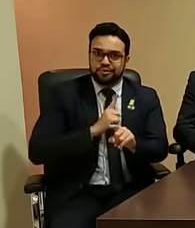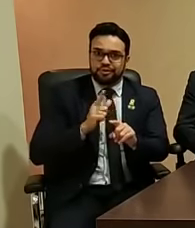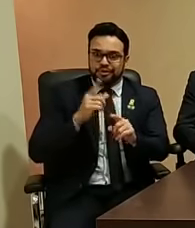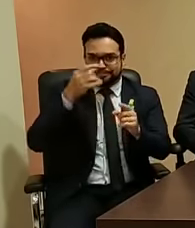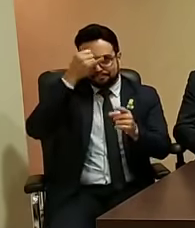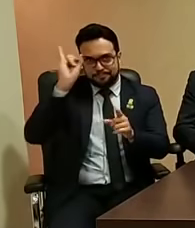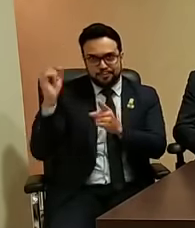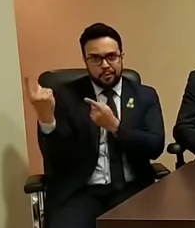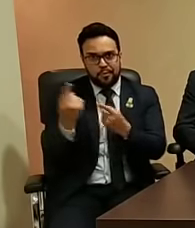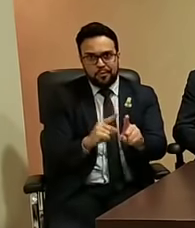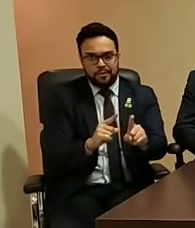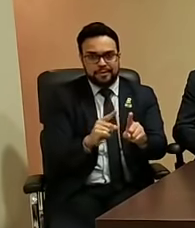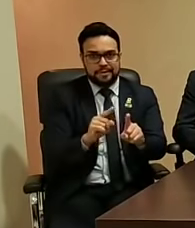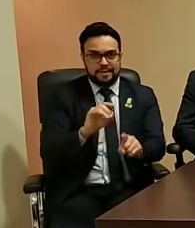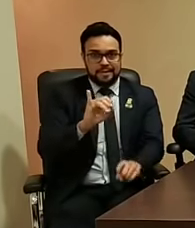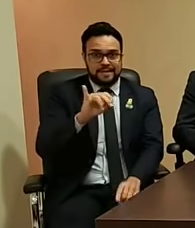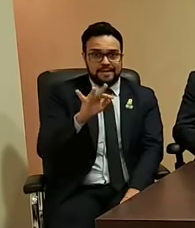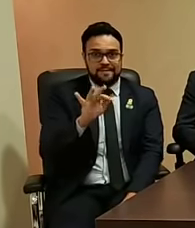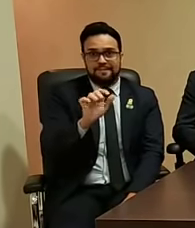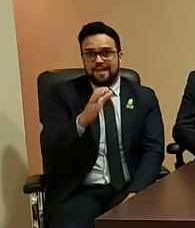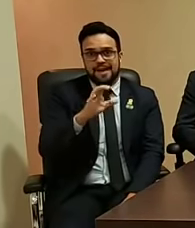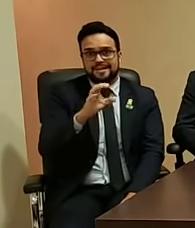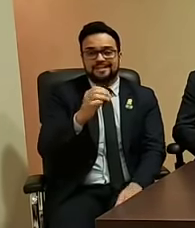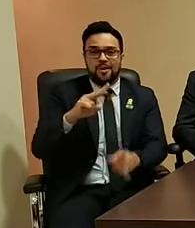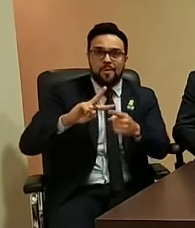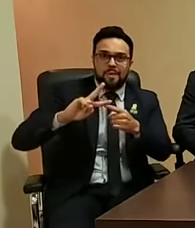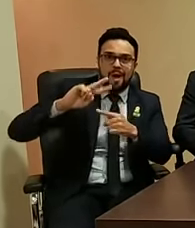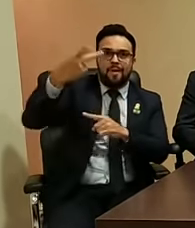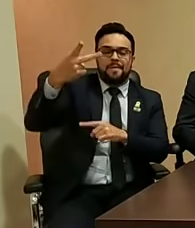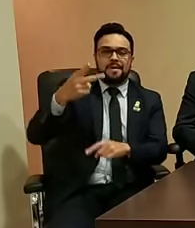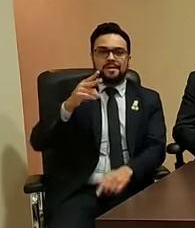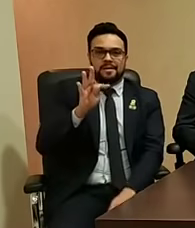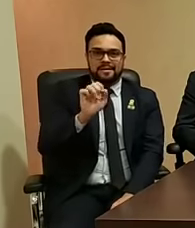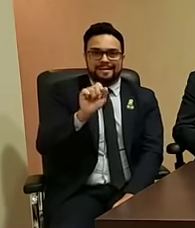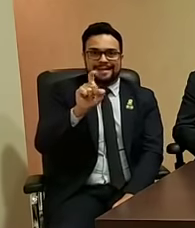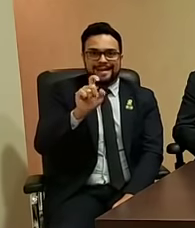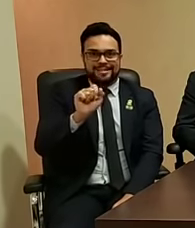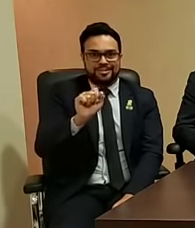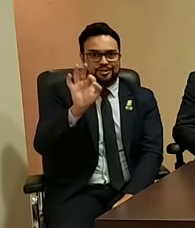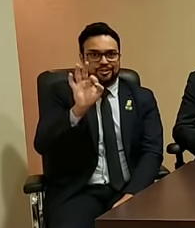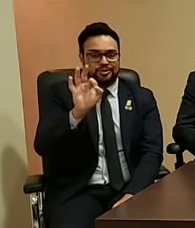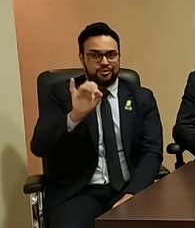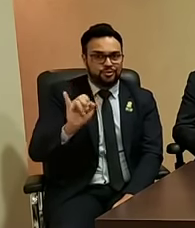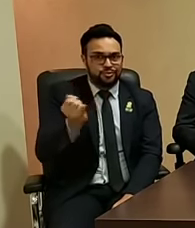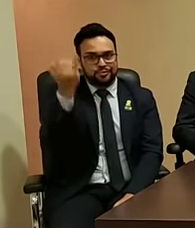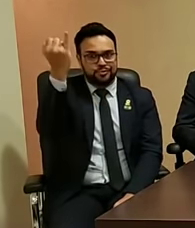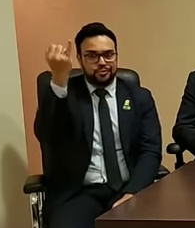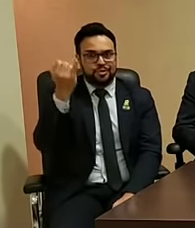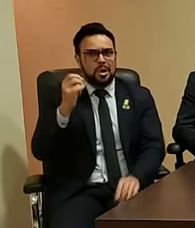combater a inflação aumentar a taxa de juros. Perfeito. Esse remédio deu certo na época, não?